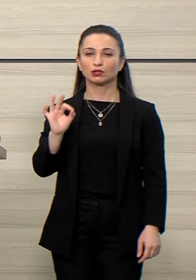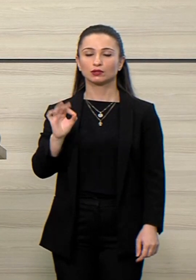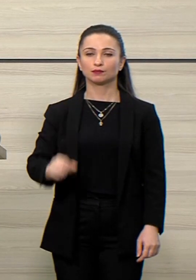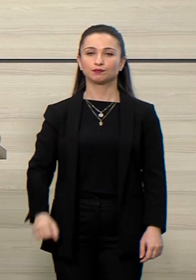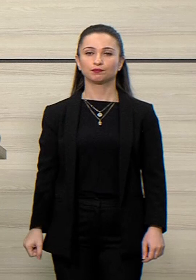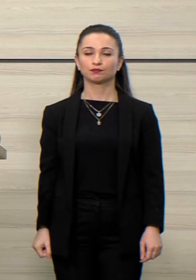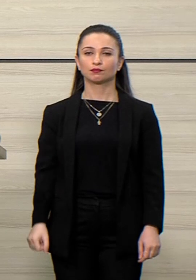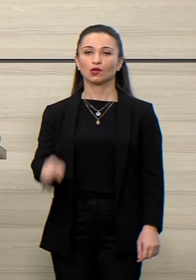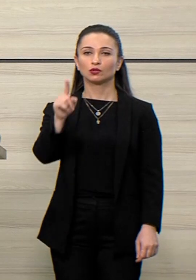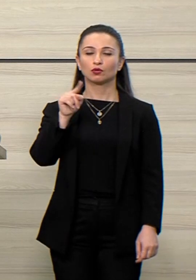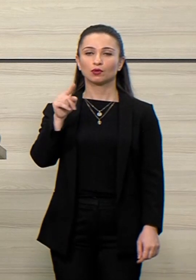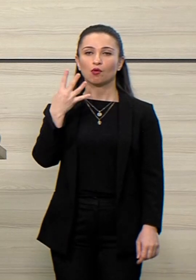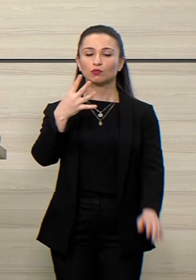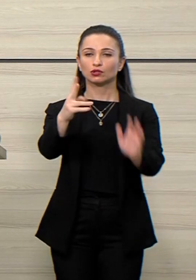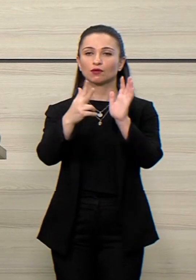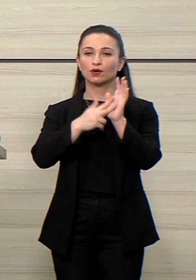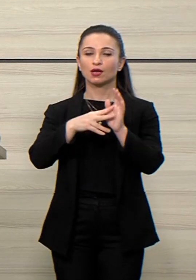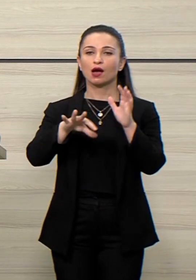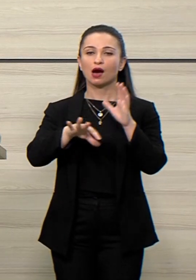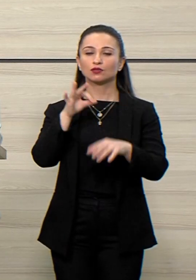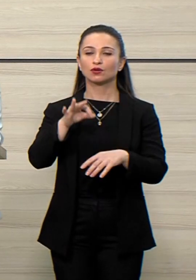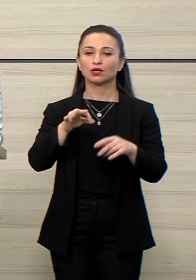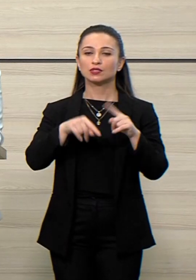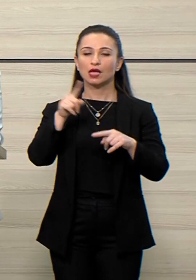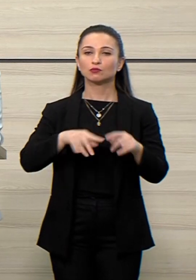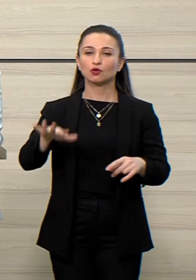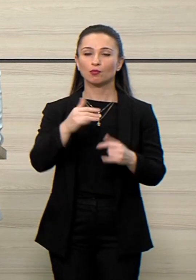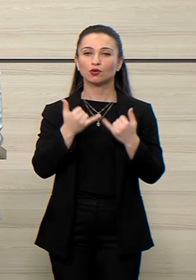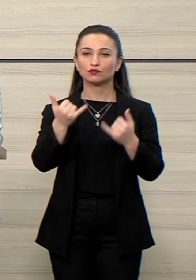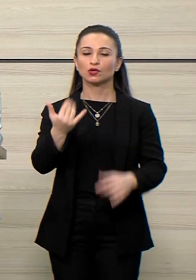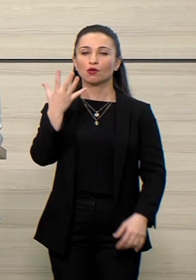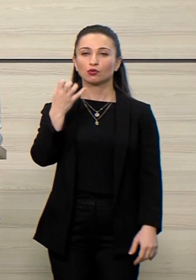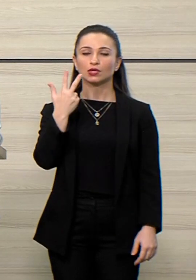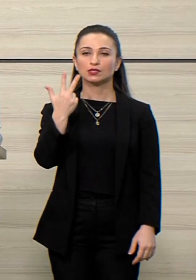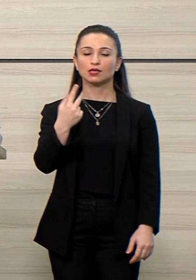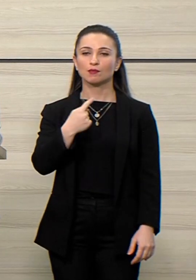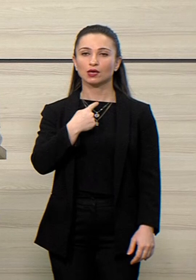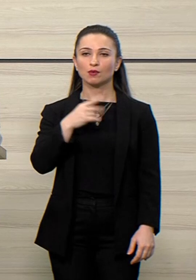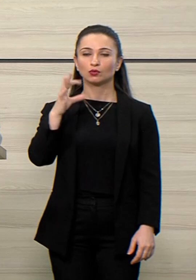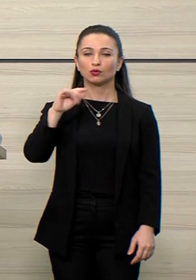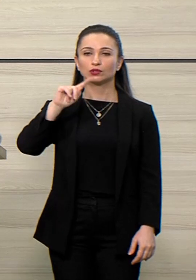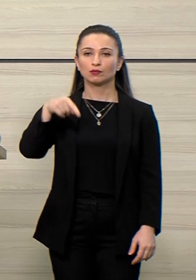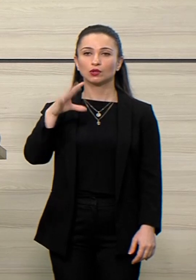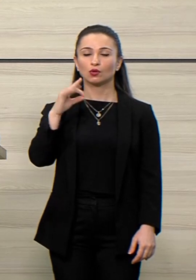0.16%. ნომერი 48 არჩევანის სამშობლოსათვის 503 ხმა